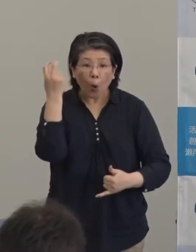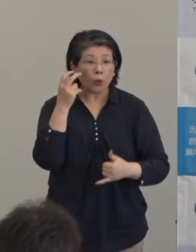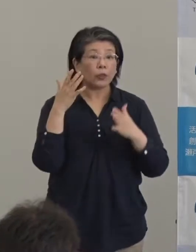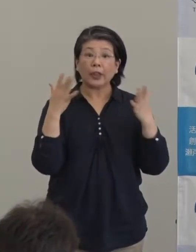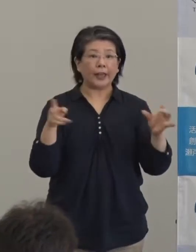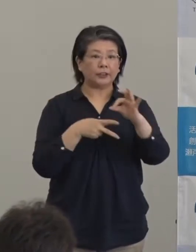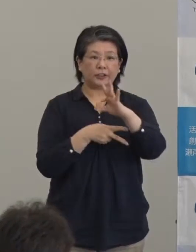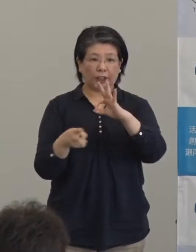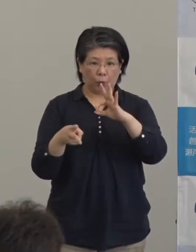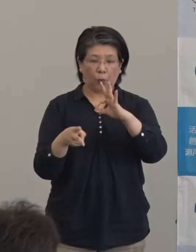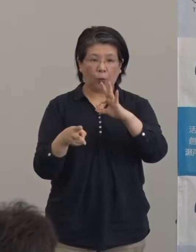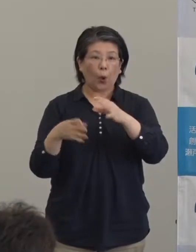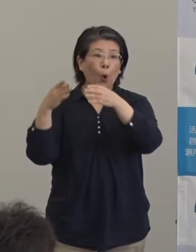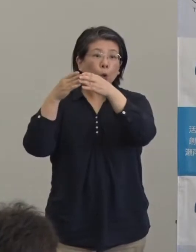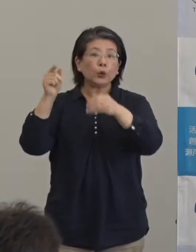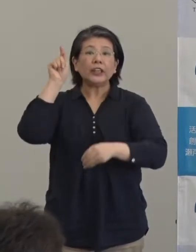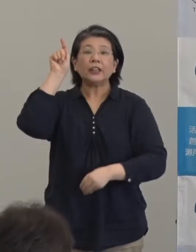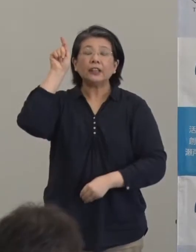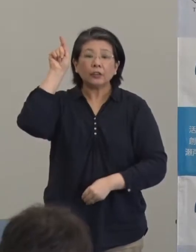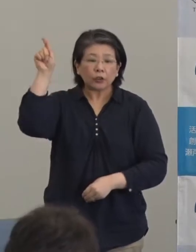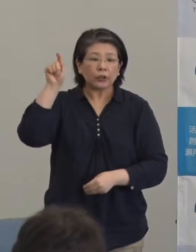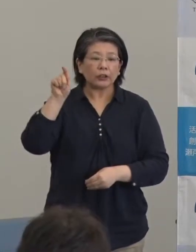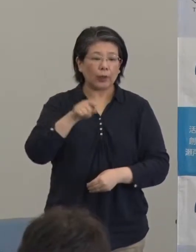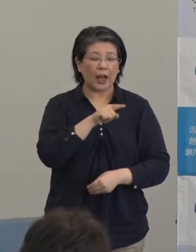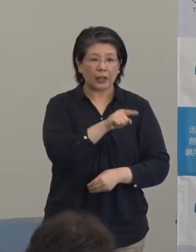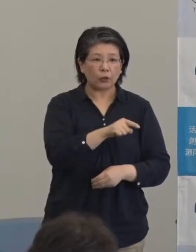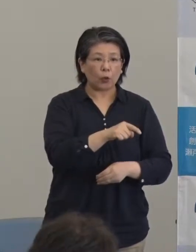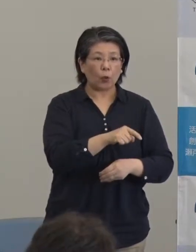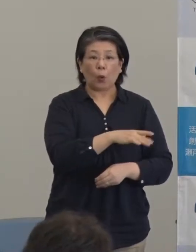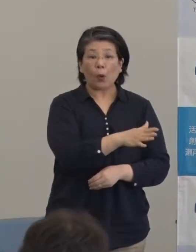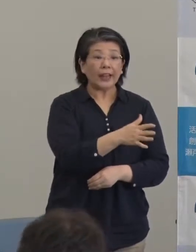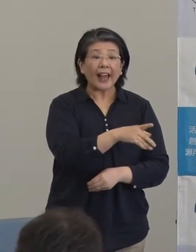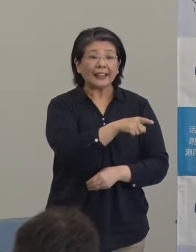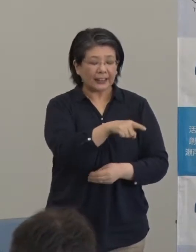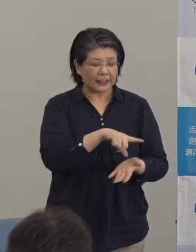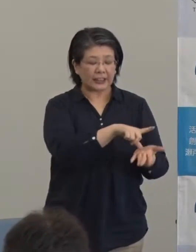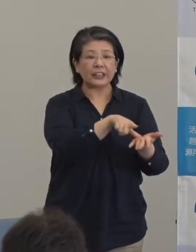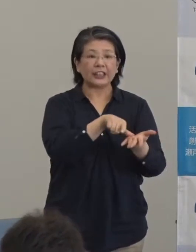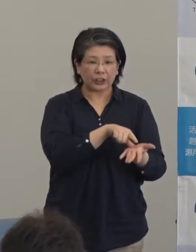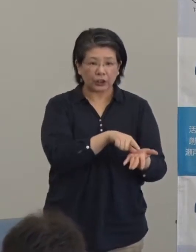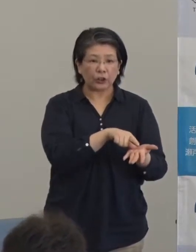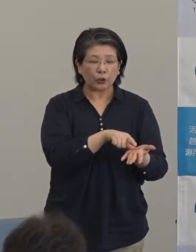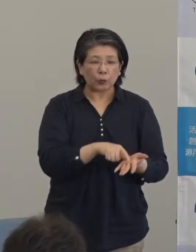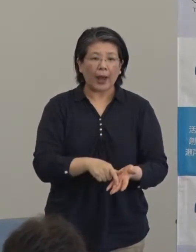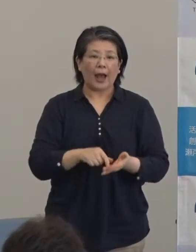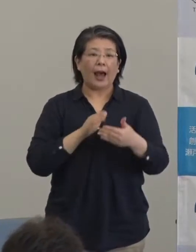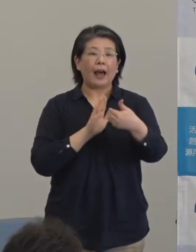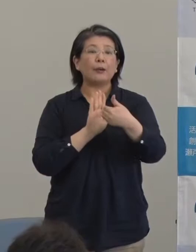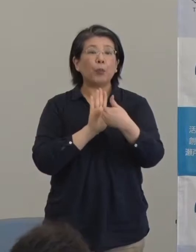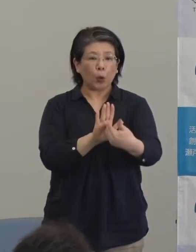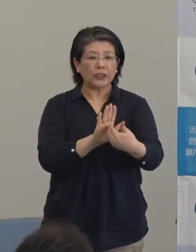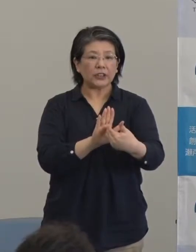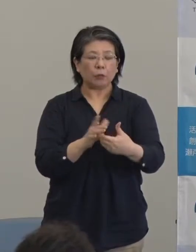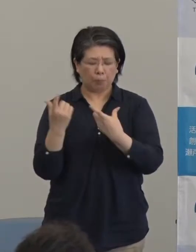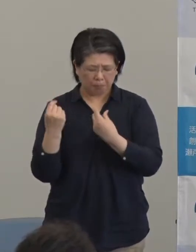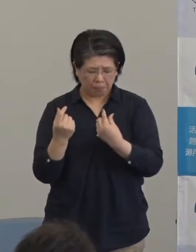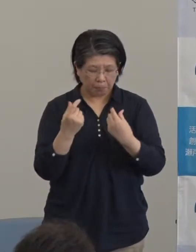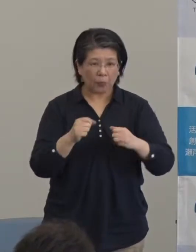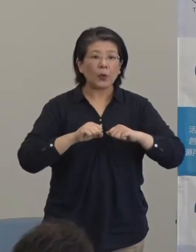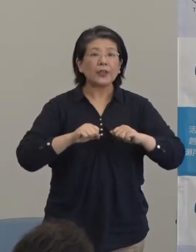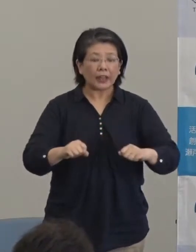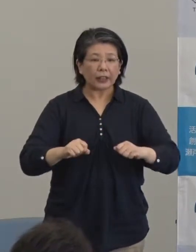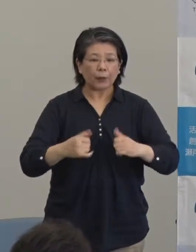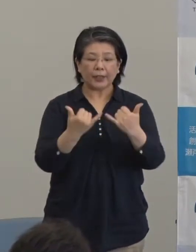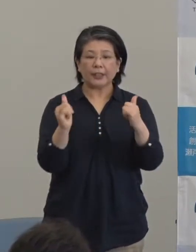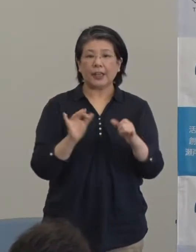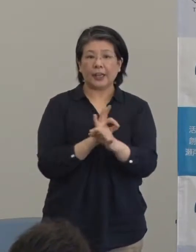であり、国の方でもそのような地域においては適切な感染防止対策を徹底的に講じた上で、社会経済